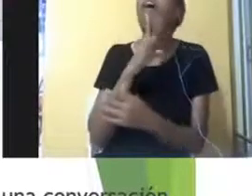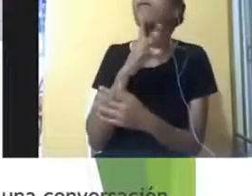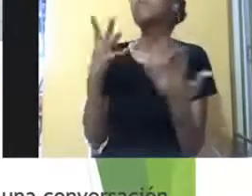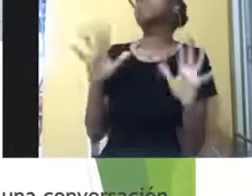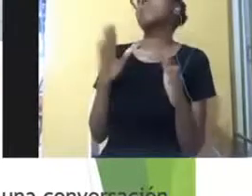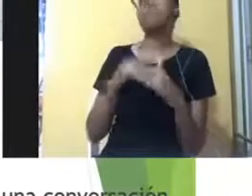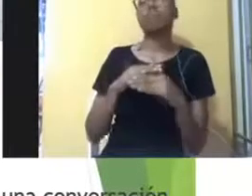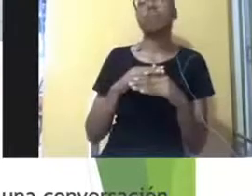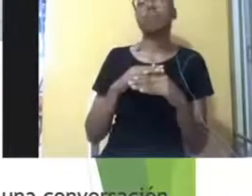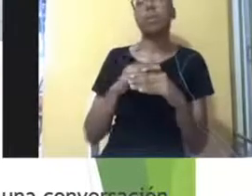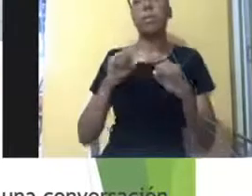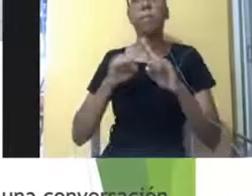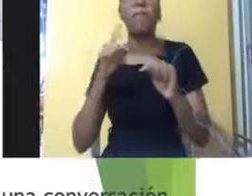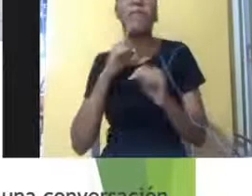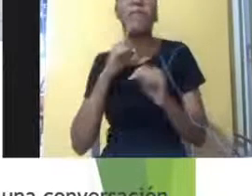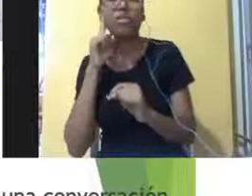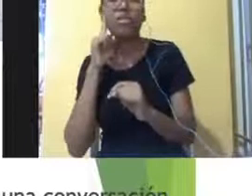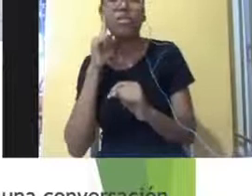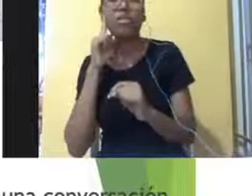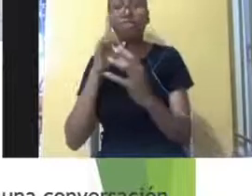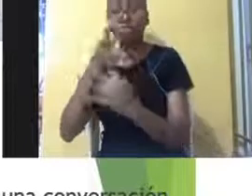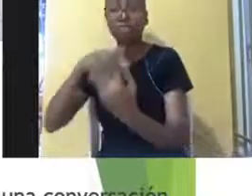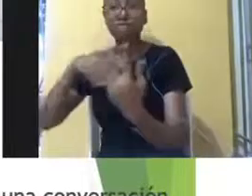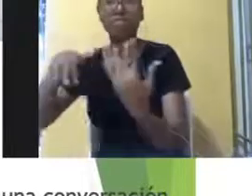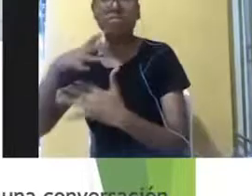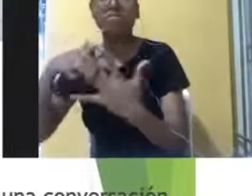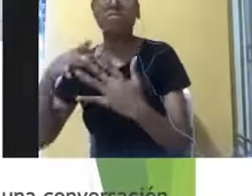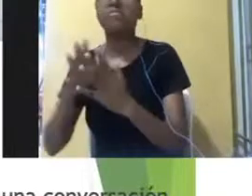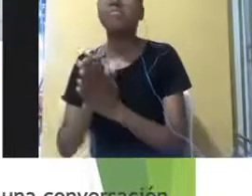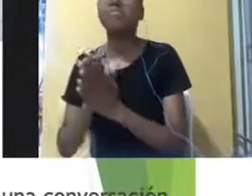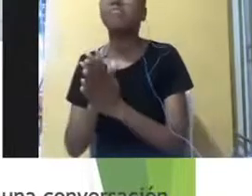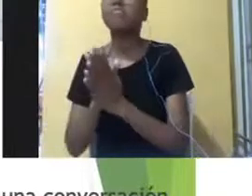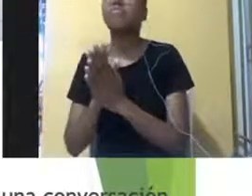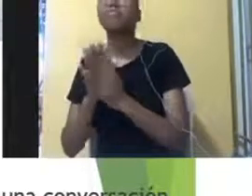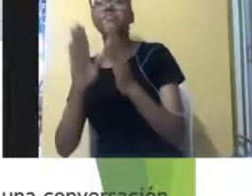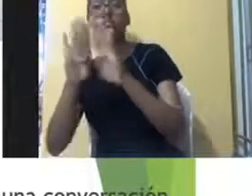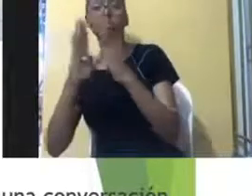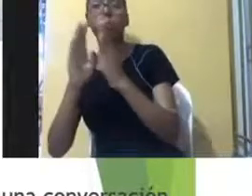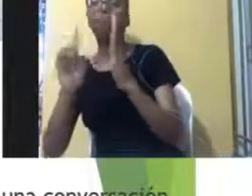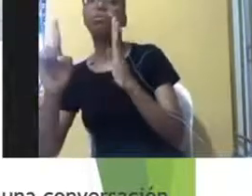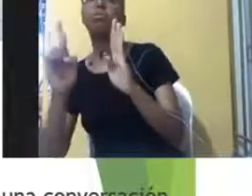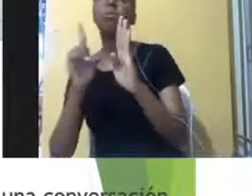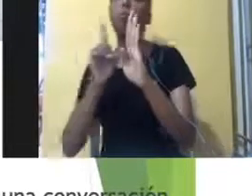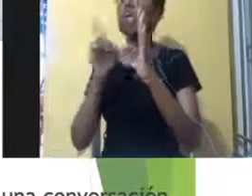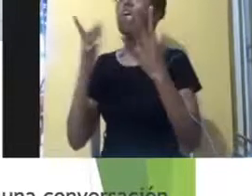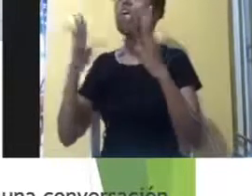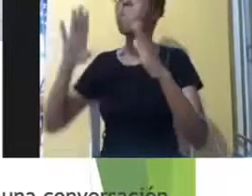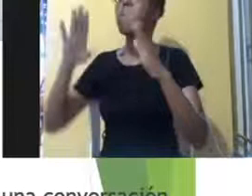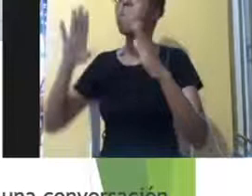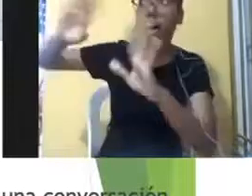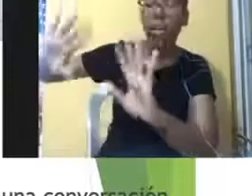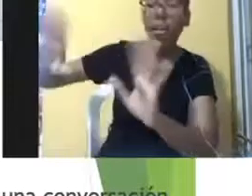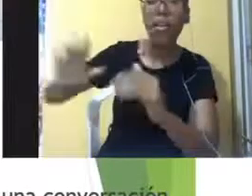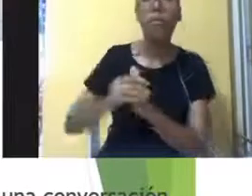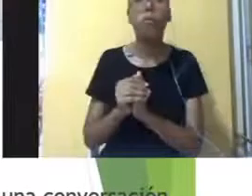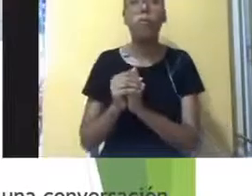pero luego caminan una cuadra más y todavía se están despidiendo, y todavía caminan 3 cuadras más y todavía se están